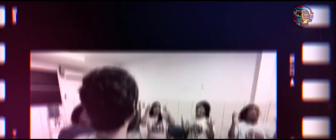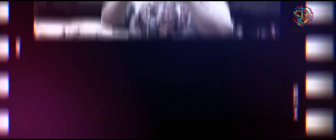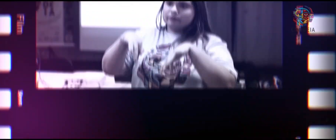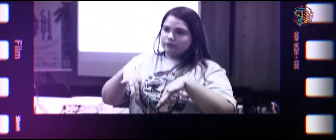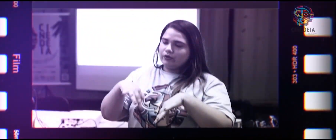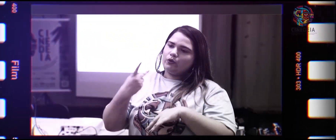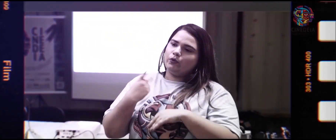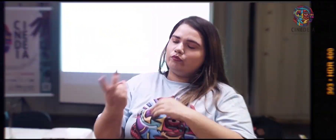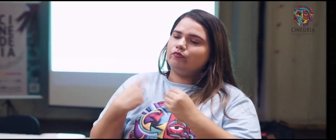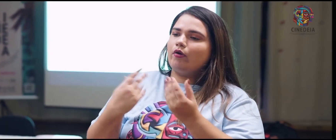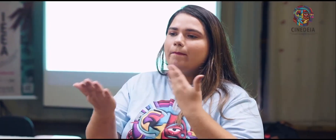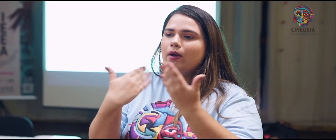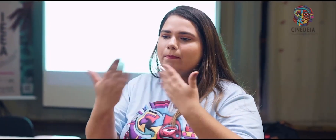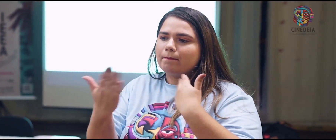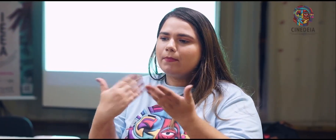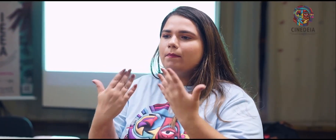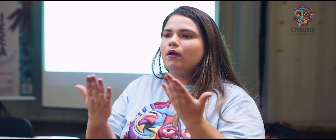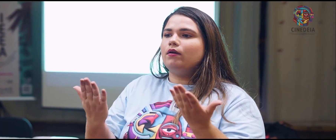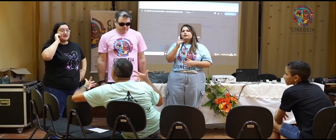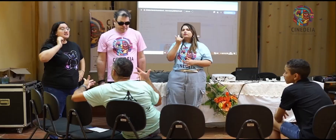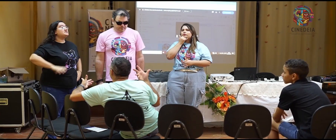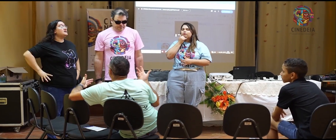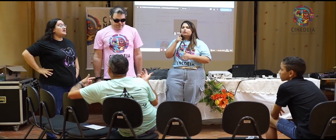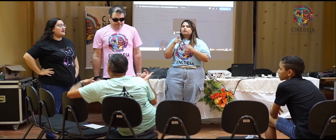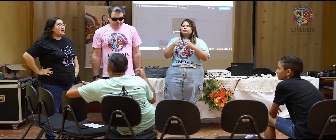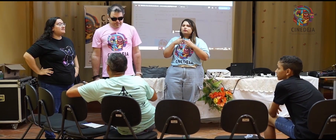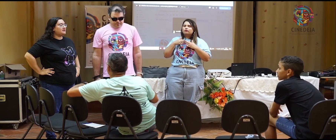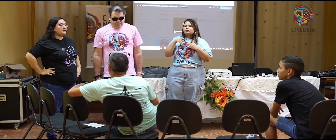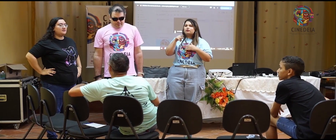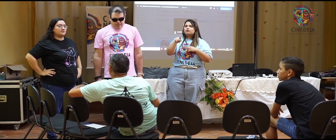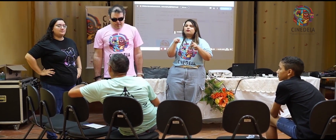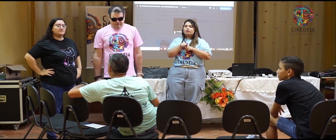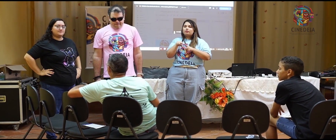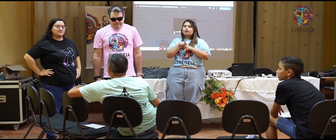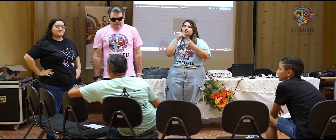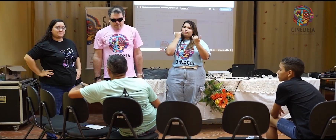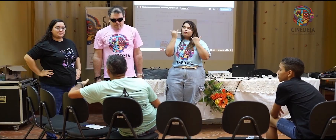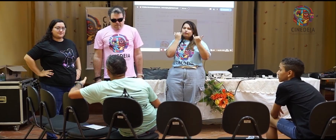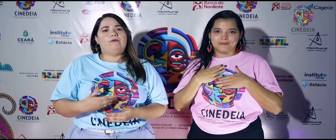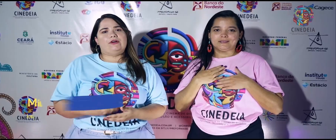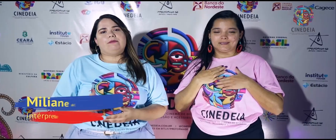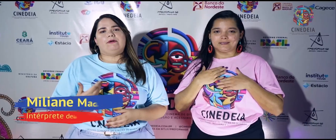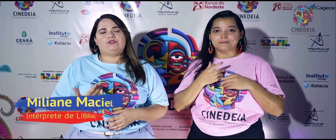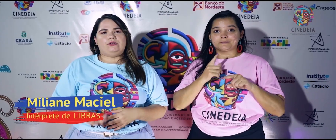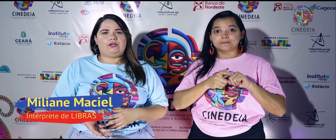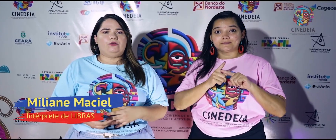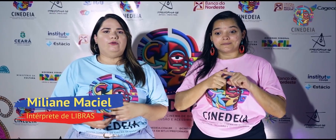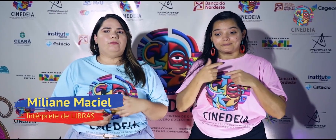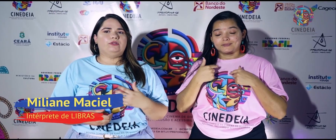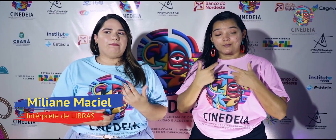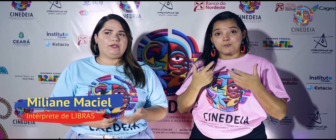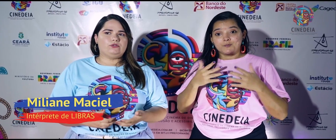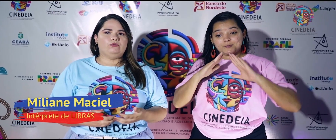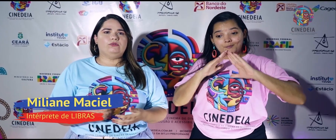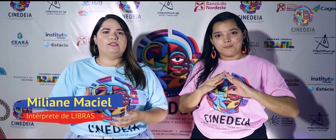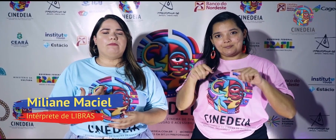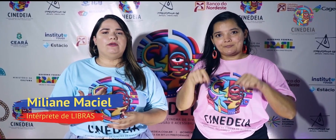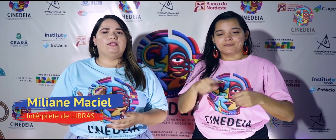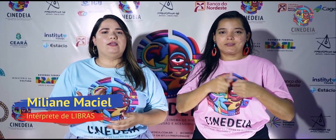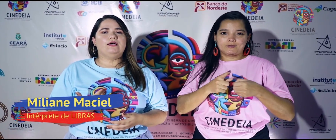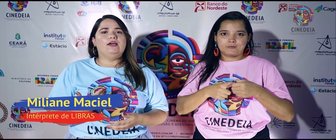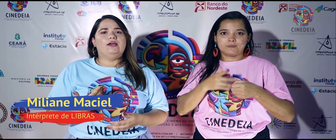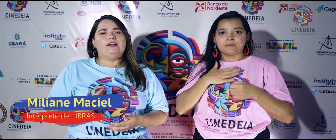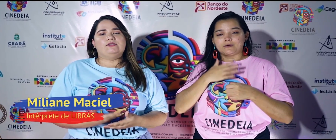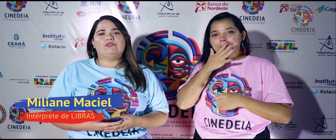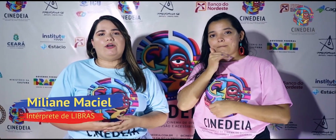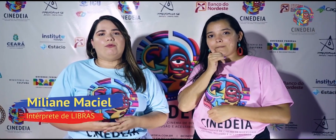pessoas vão ter, né? O privilégio de assistir, de ver, de participar. Aqui no meio do nosso, no NIT CVT, não é isso,